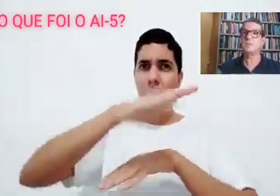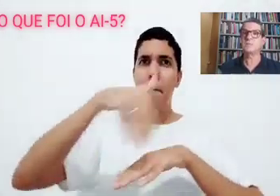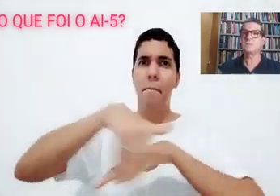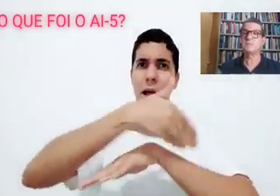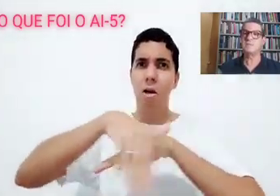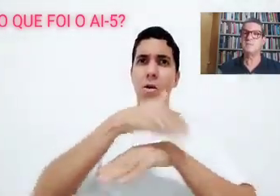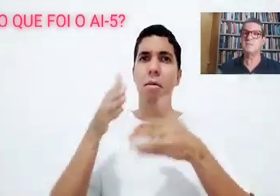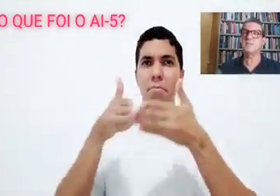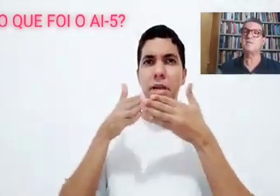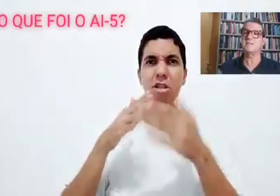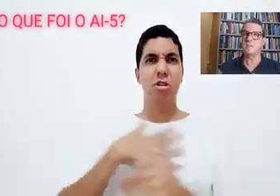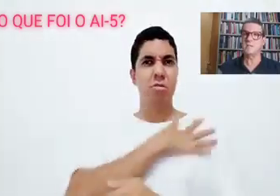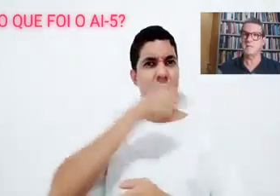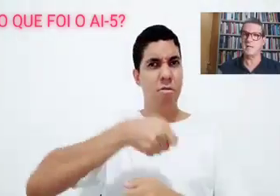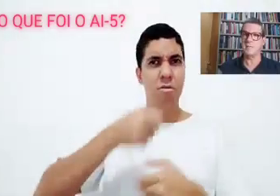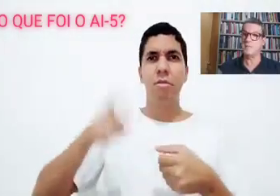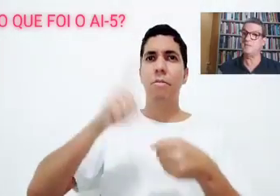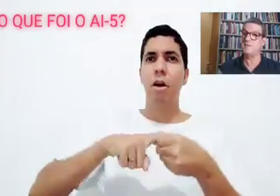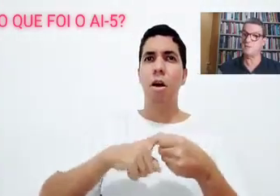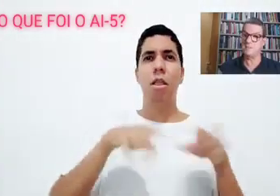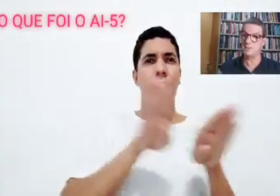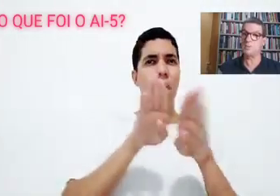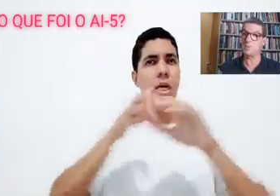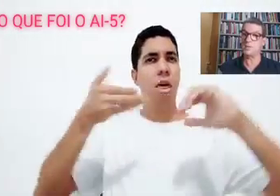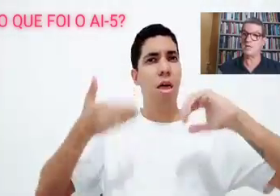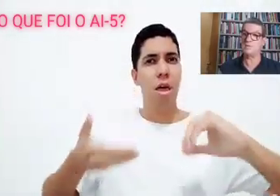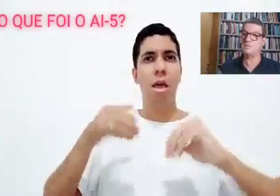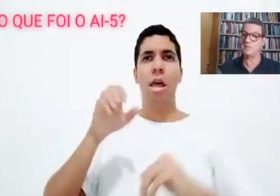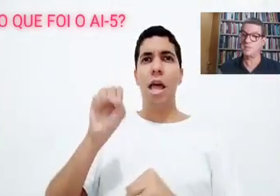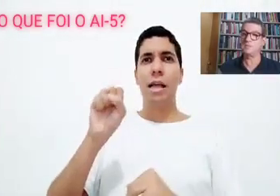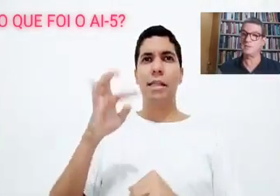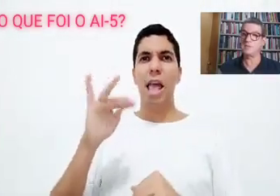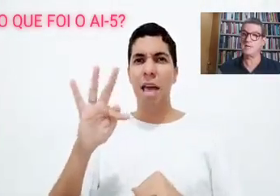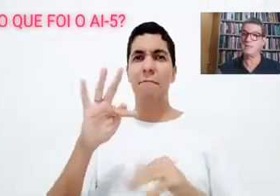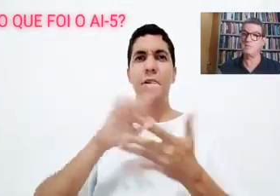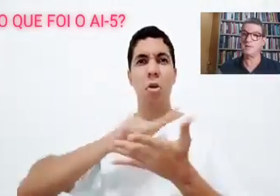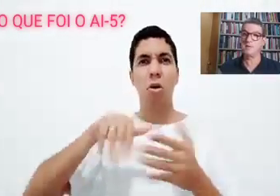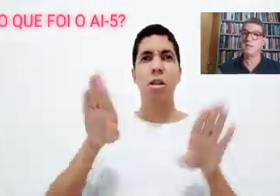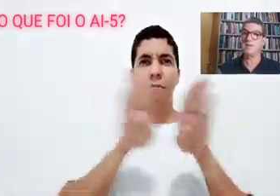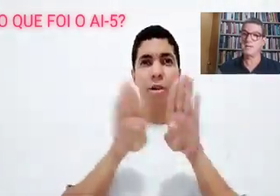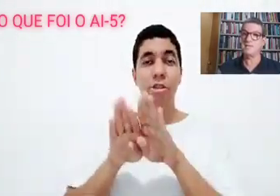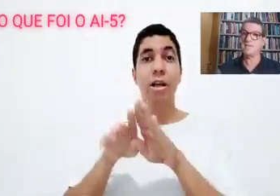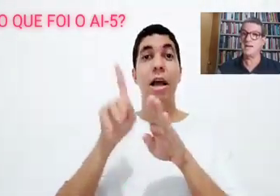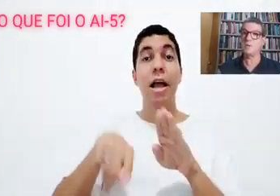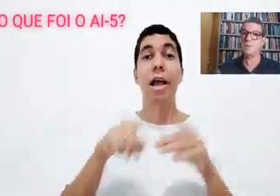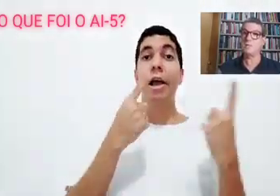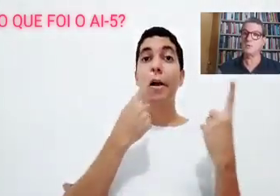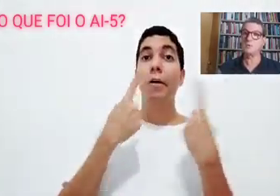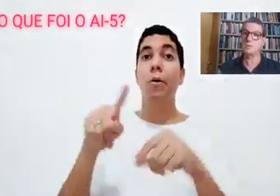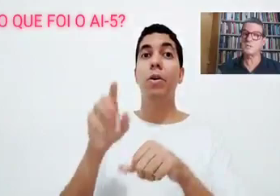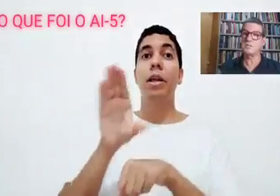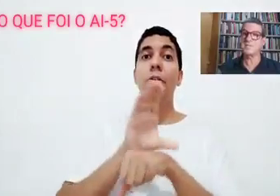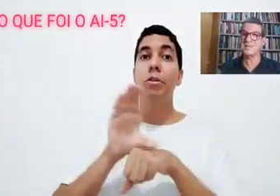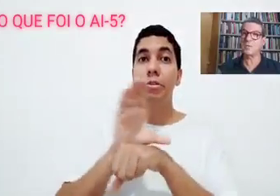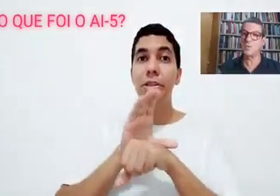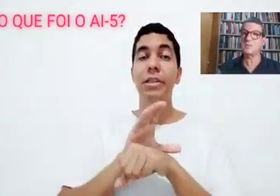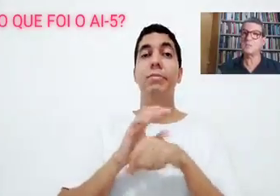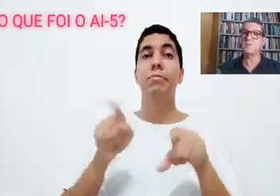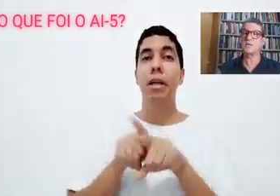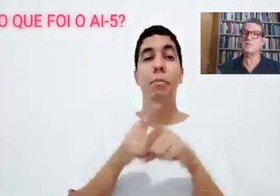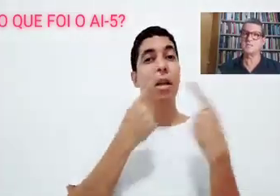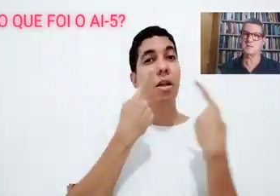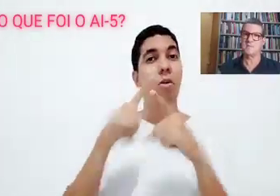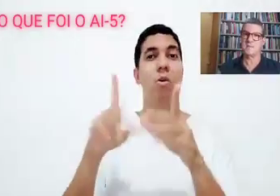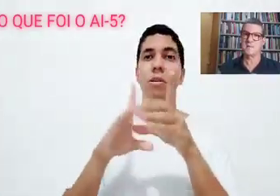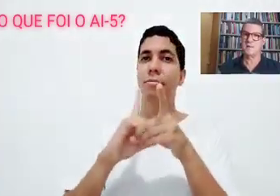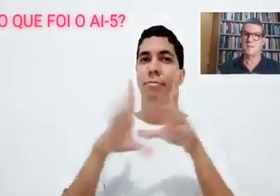que ir para as ruas pedir intervenção militar, pedir fechamento do Congresso, fechamento do STF, é atentar contra a Constituição e atentar contra